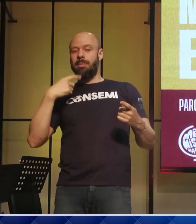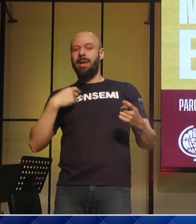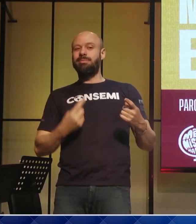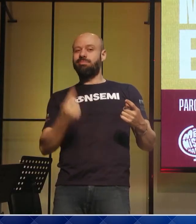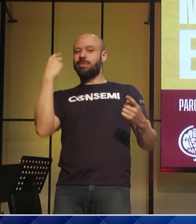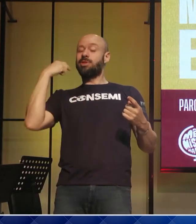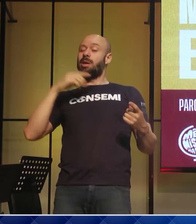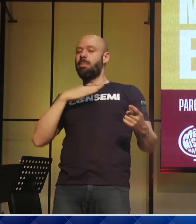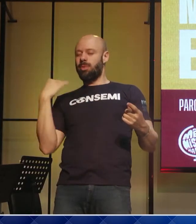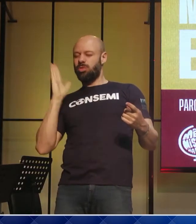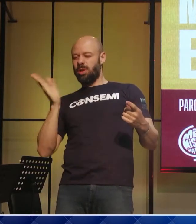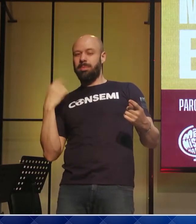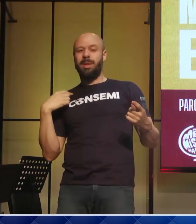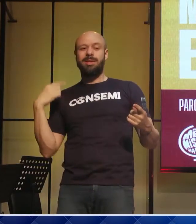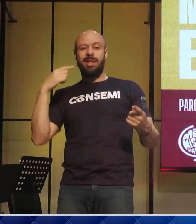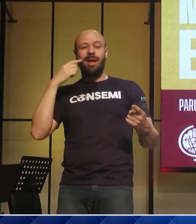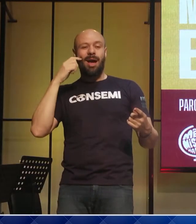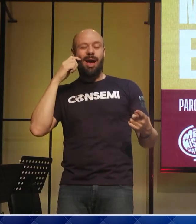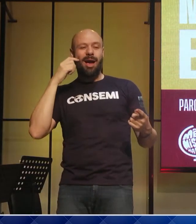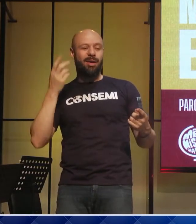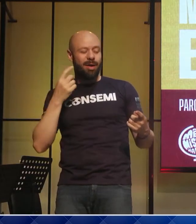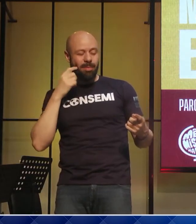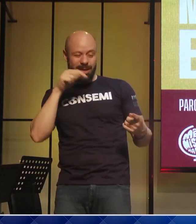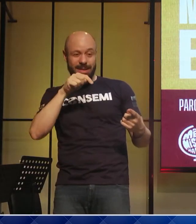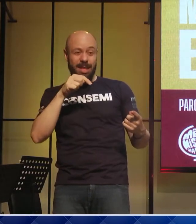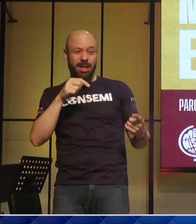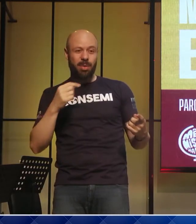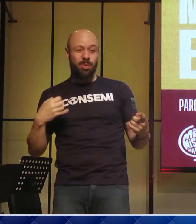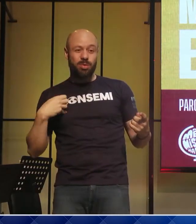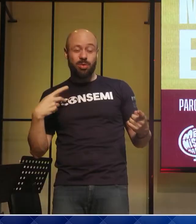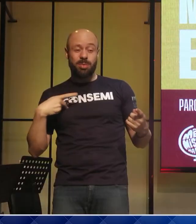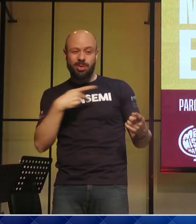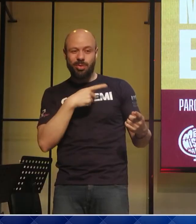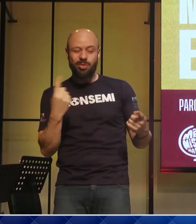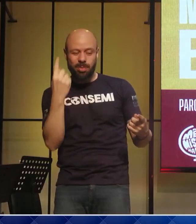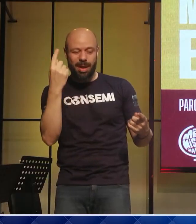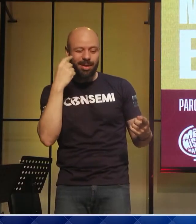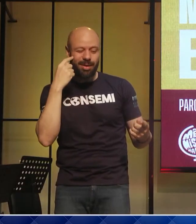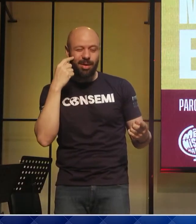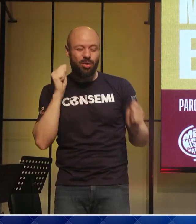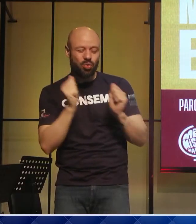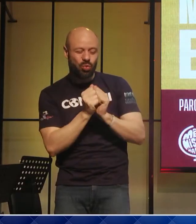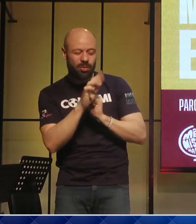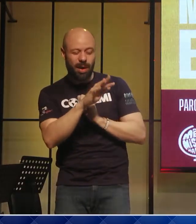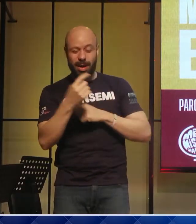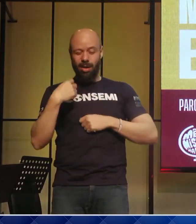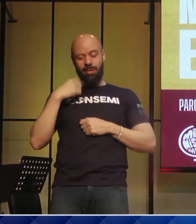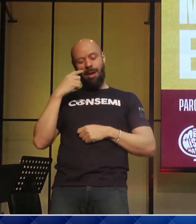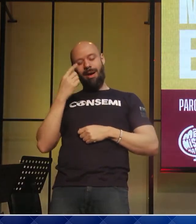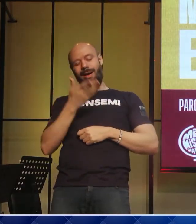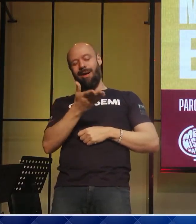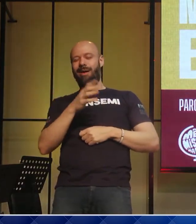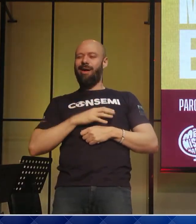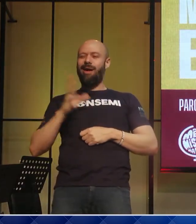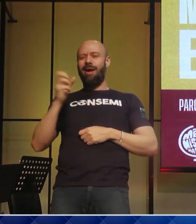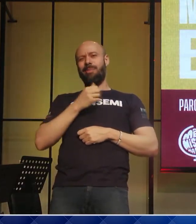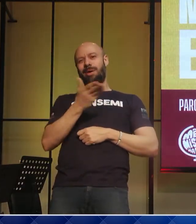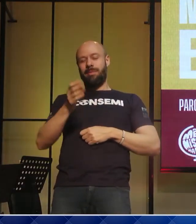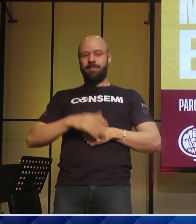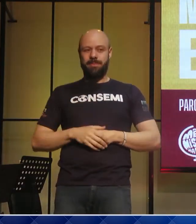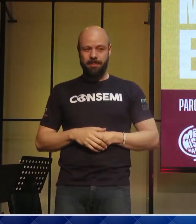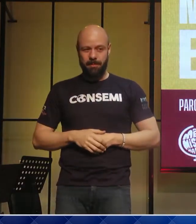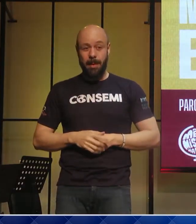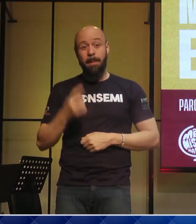bisnetos. Agora imagine eu e você, se os 10 netos do pastor